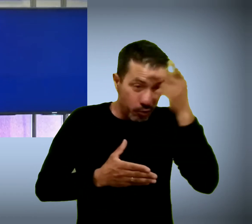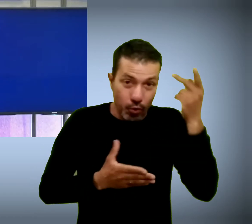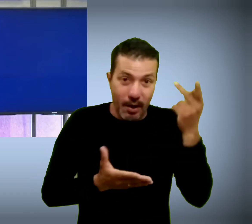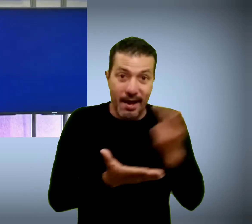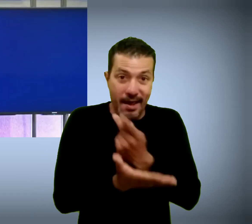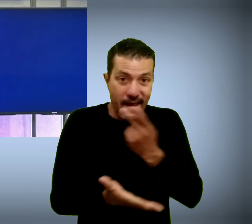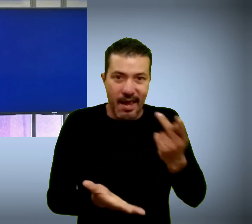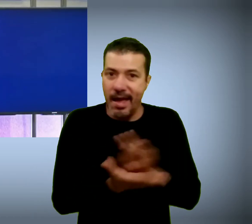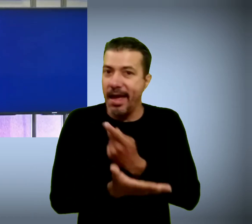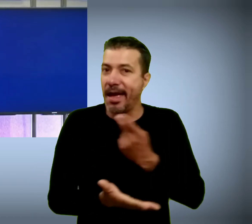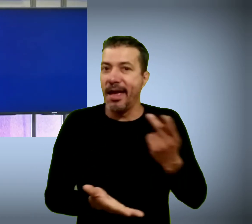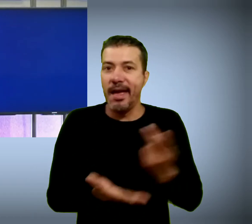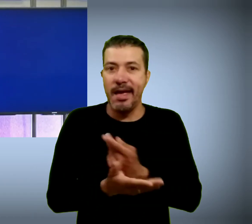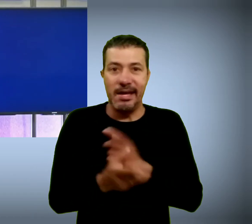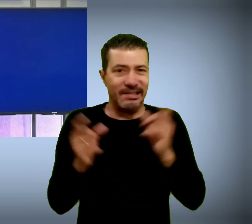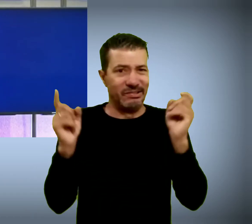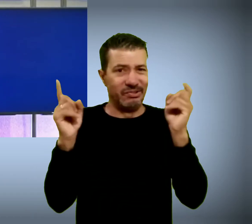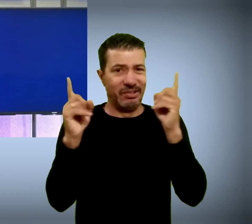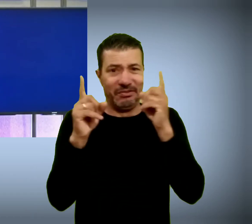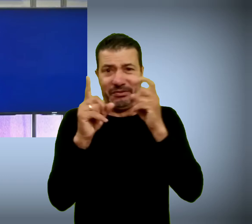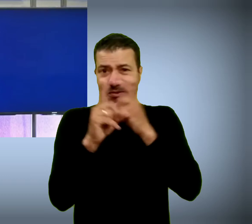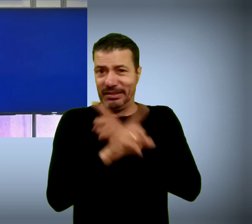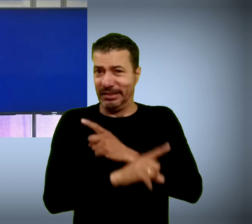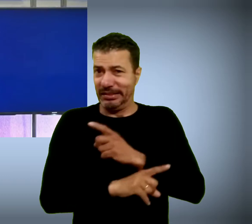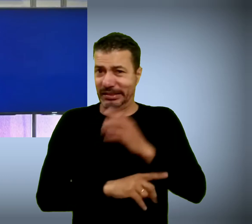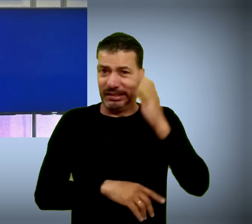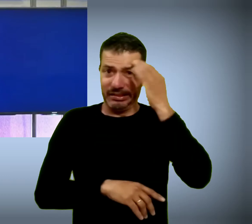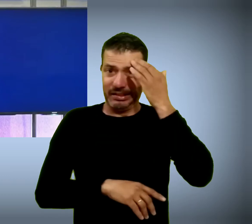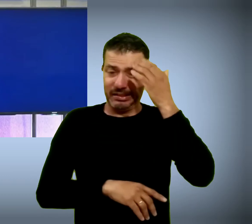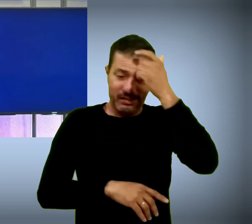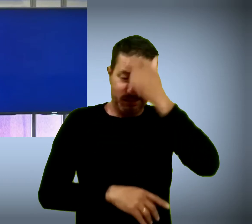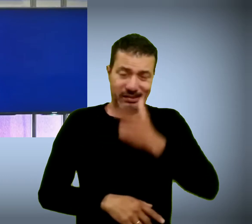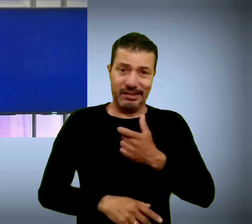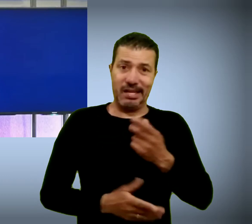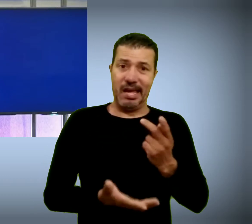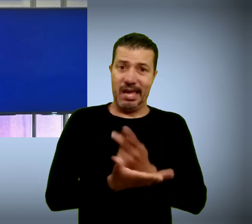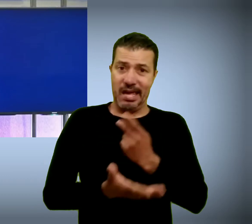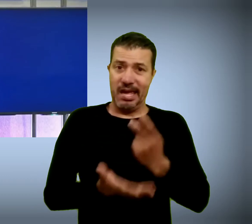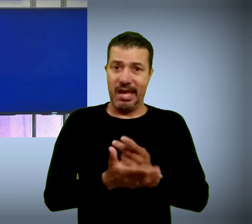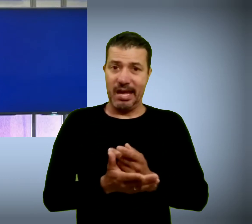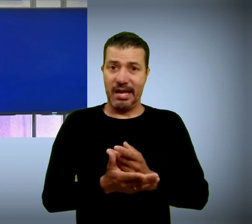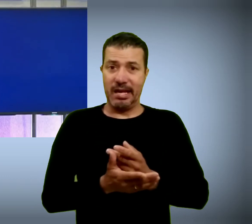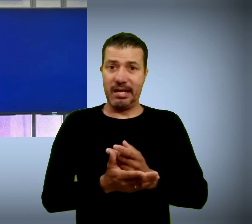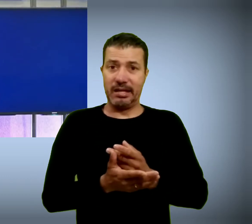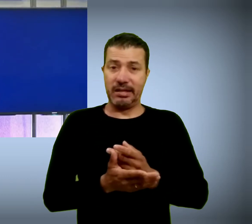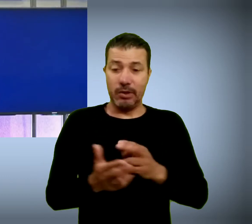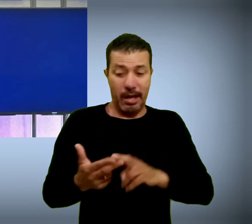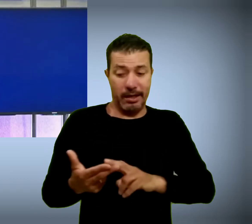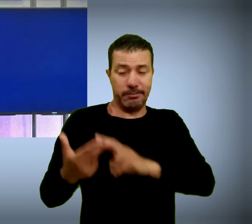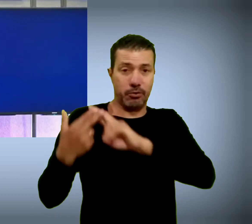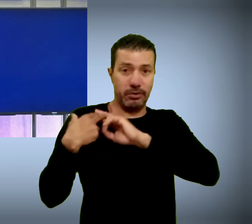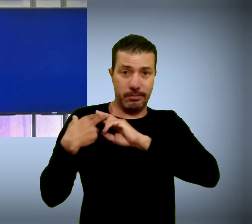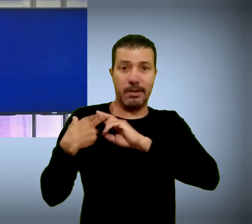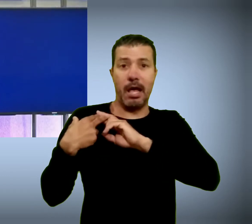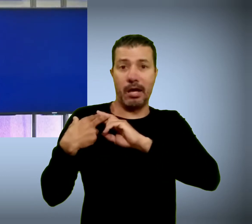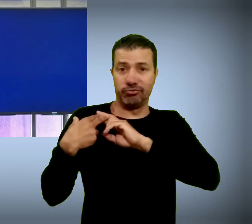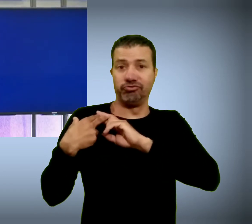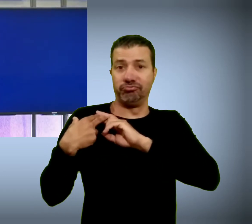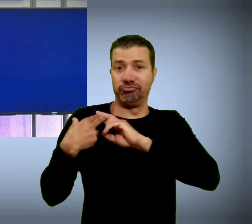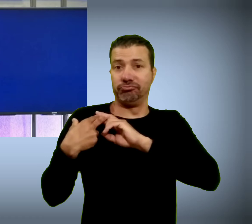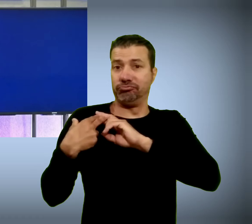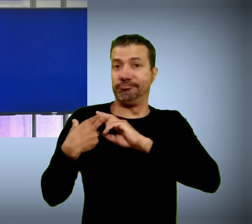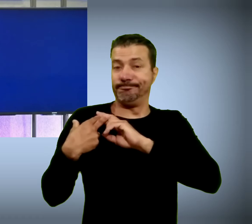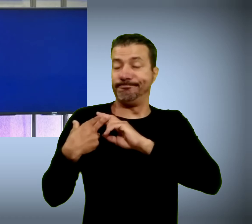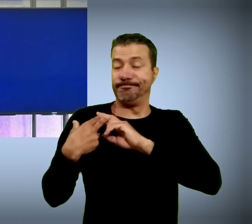é muito, mas muito difícil a pessoa reconhecer que erra e assumir a sua responsabilidade pelo erro. Ele sempre procura